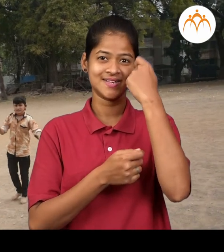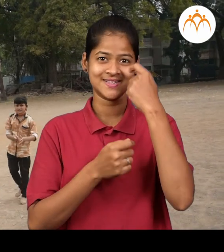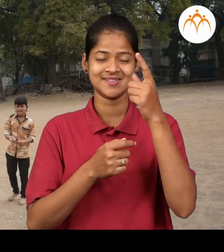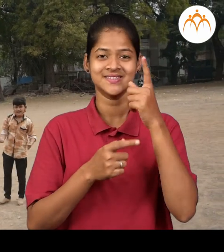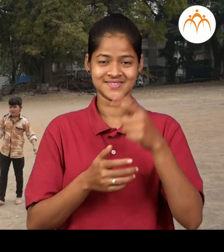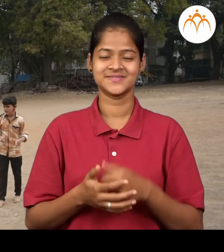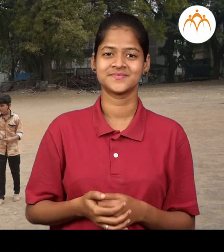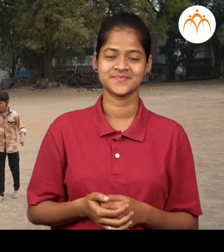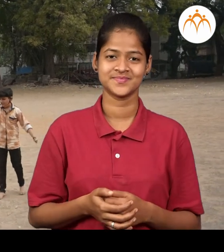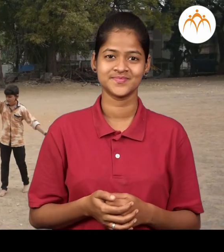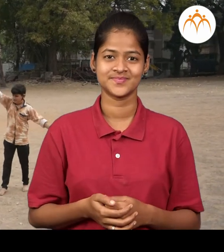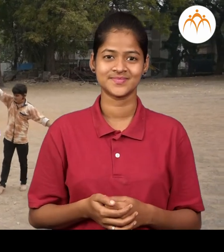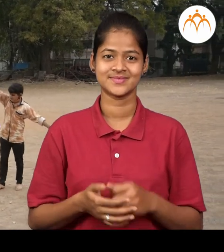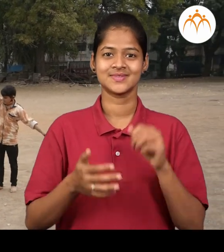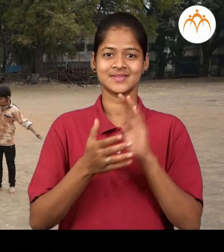उडावत